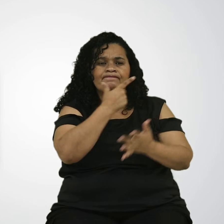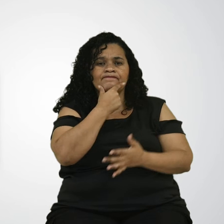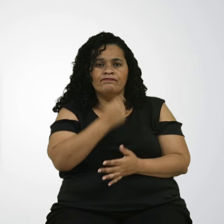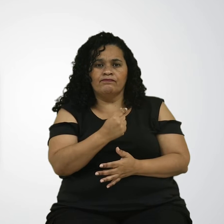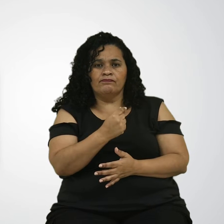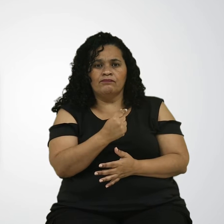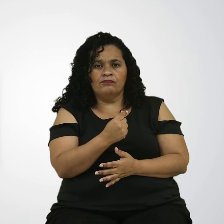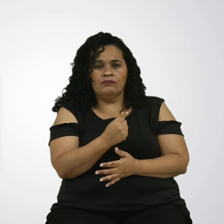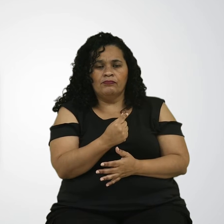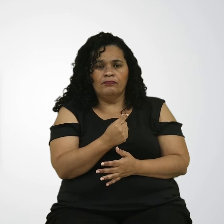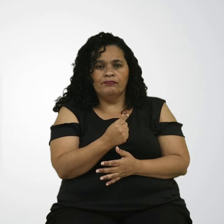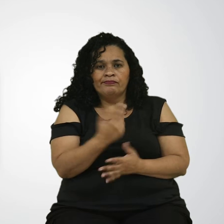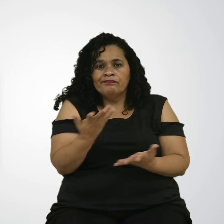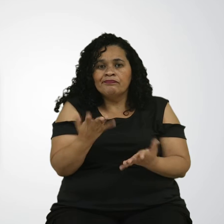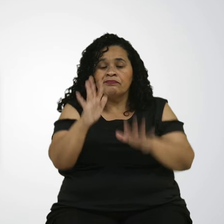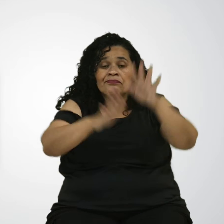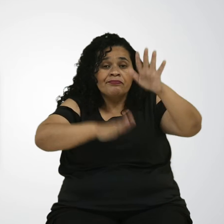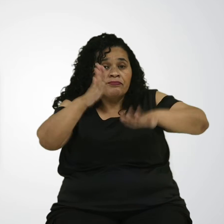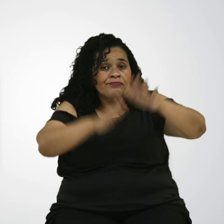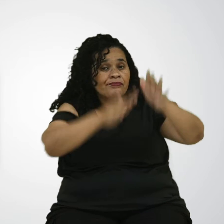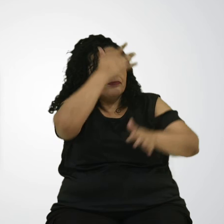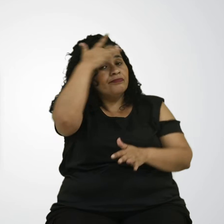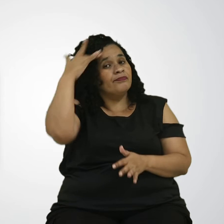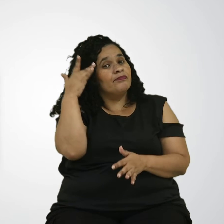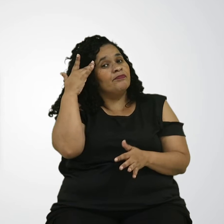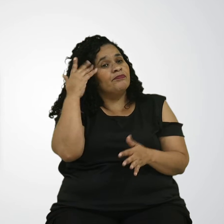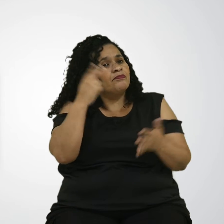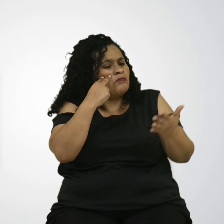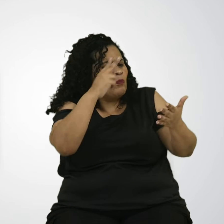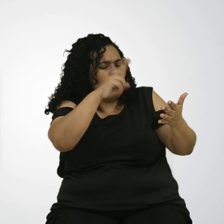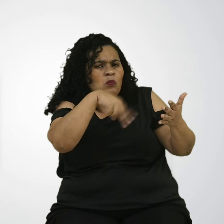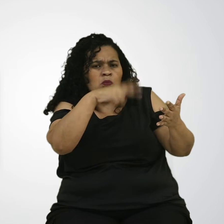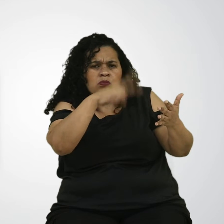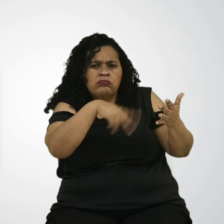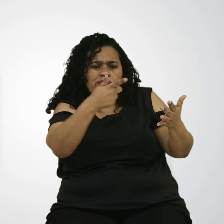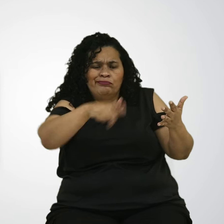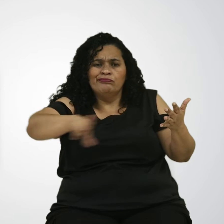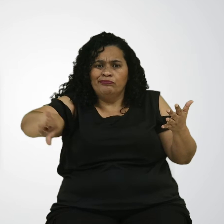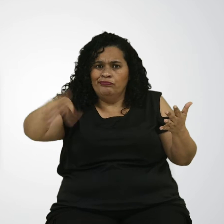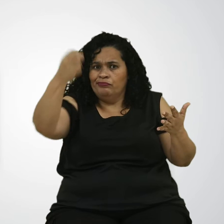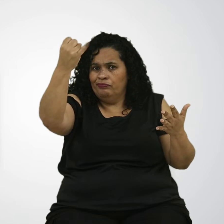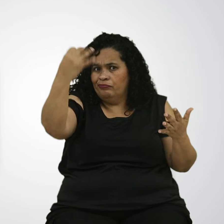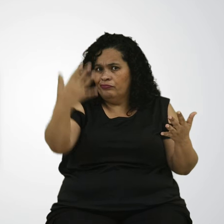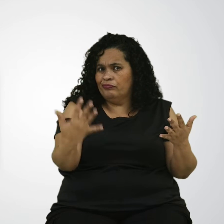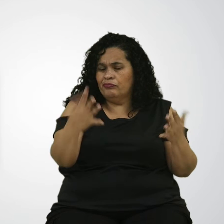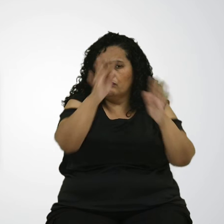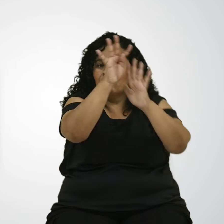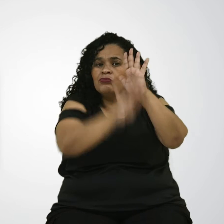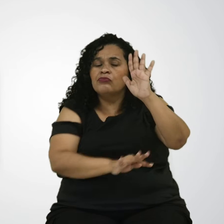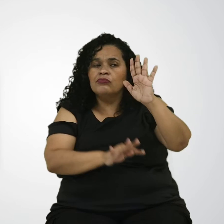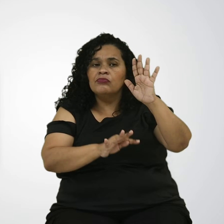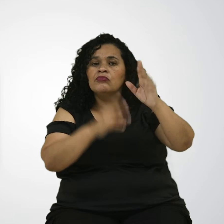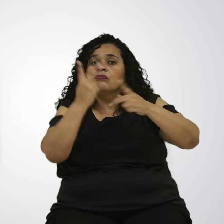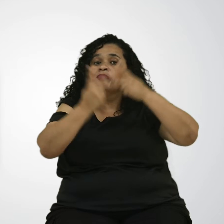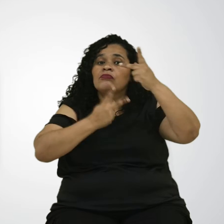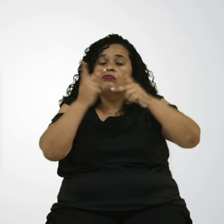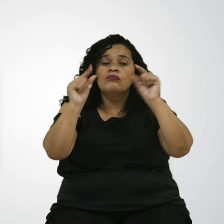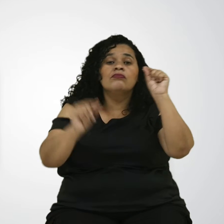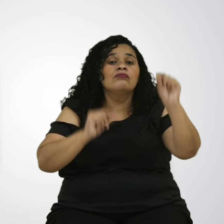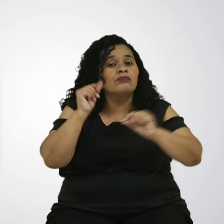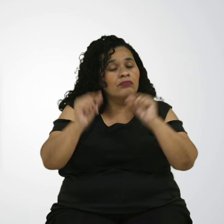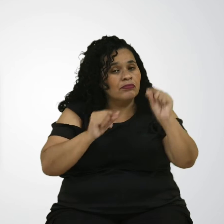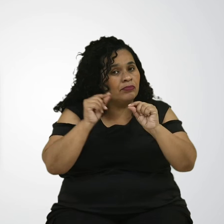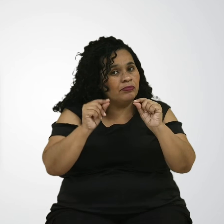assim. Sim. Mas o texto diz isso. De novo, né? O que é que o texto está dizendo? O texto diz, aqui eu estou